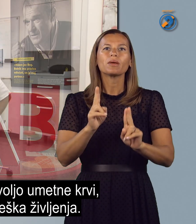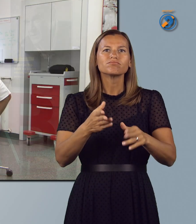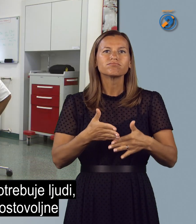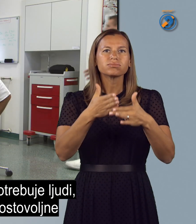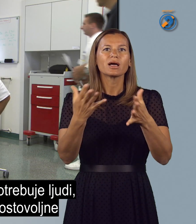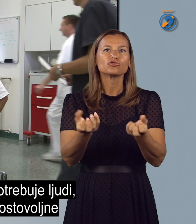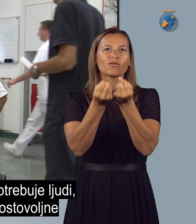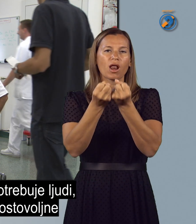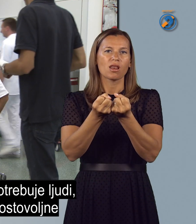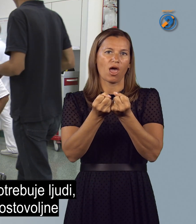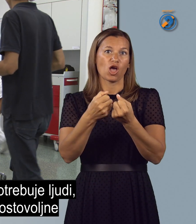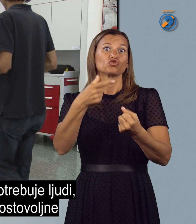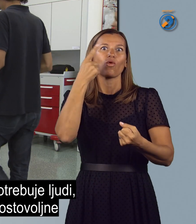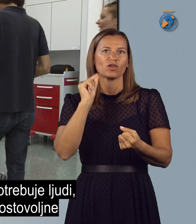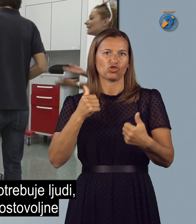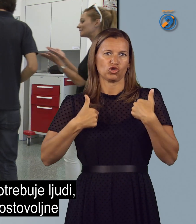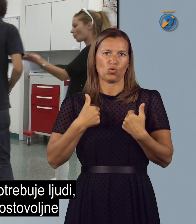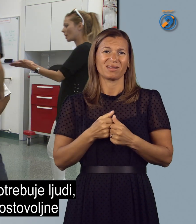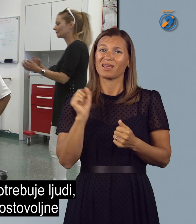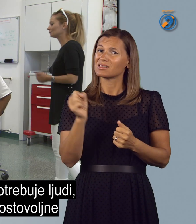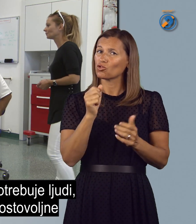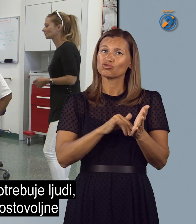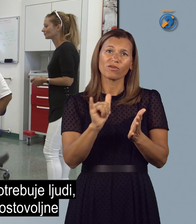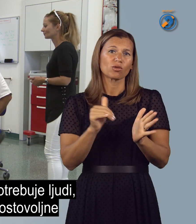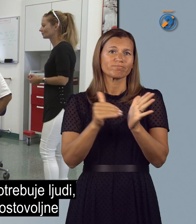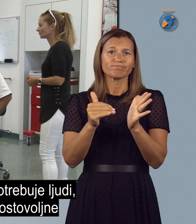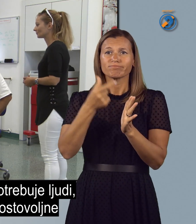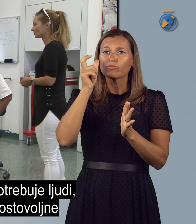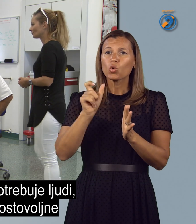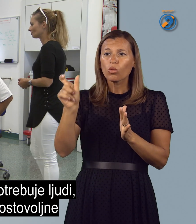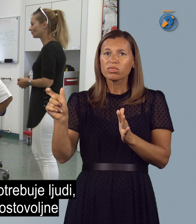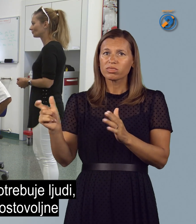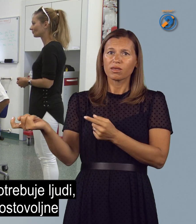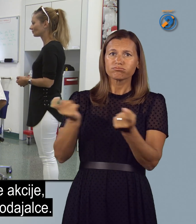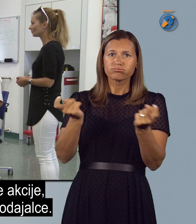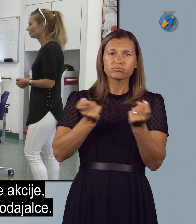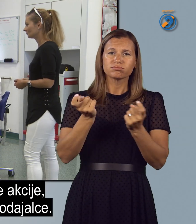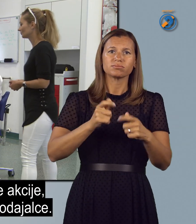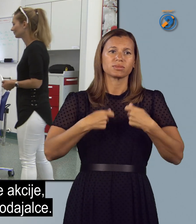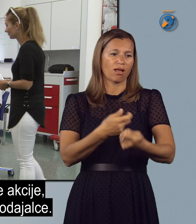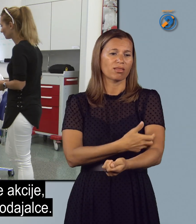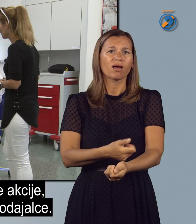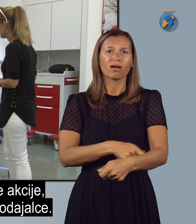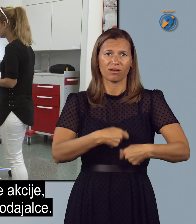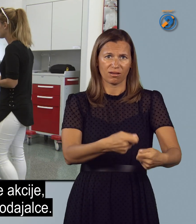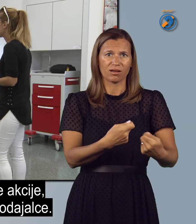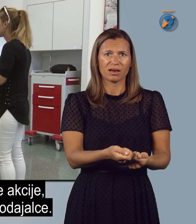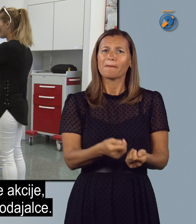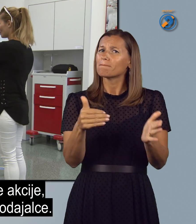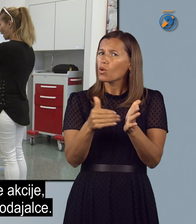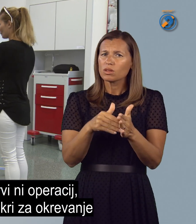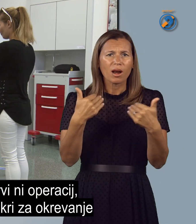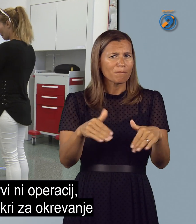življenja. Zato zdravstvo potrebuje ljudi, ki hodijo na prostovoljne krvodajalske akcije, potrebuje